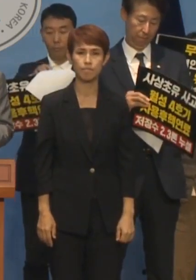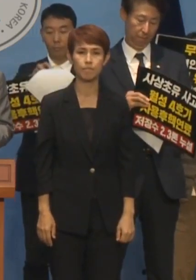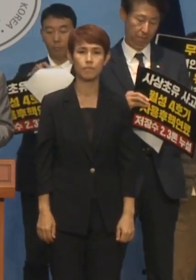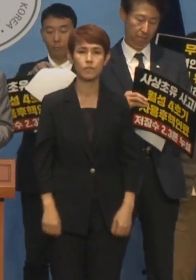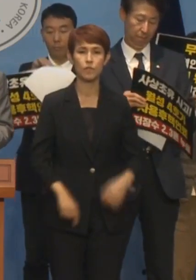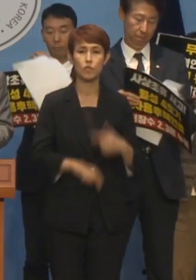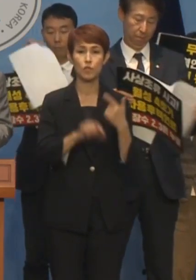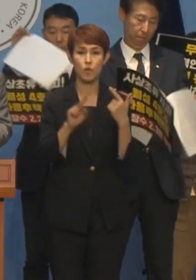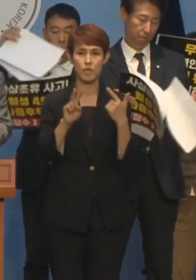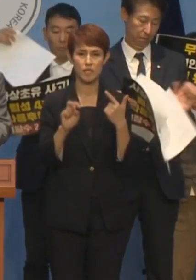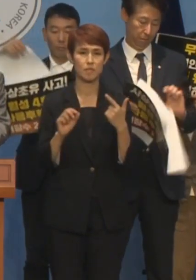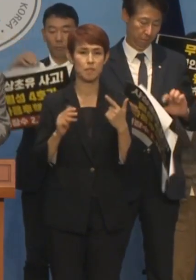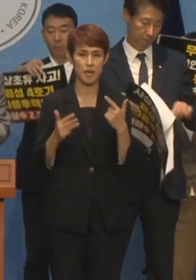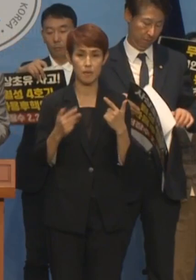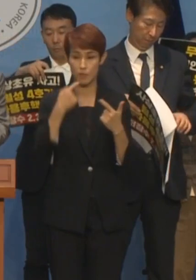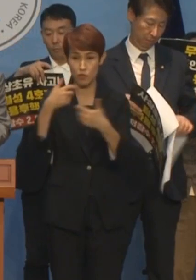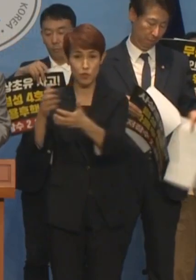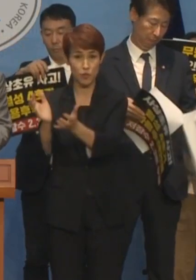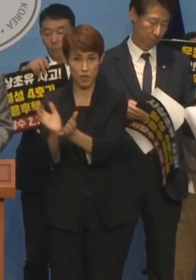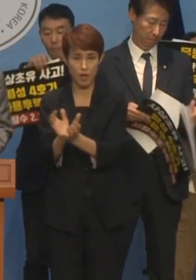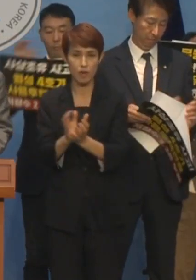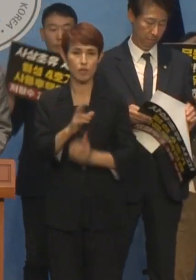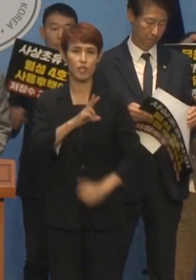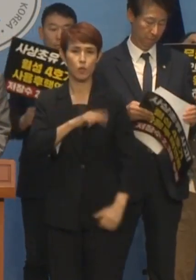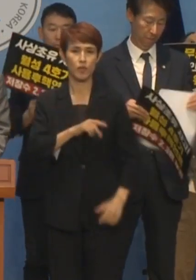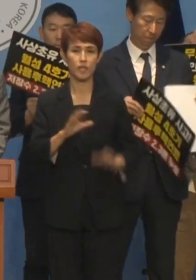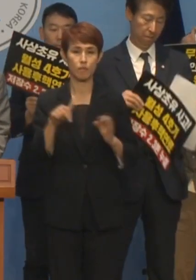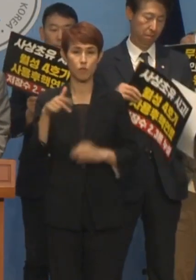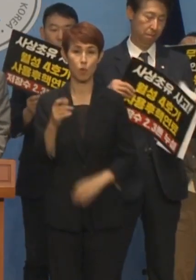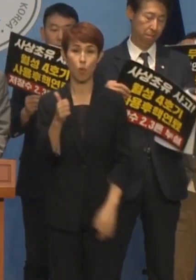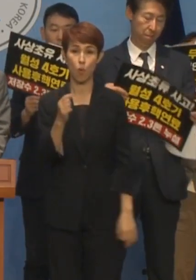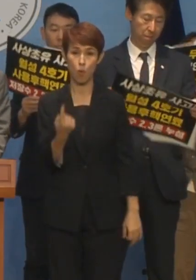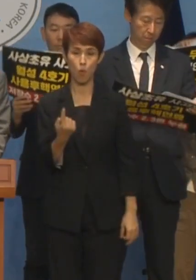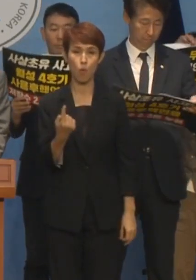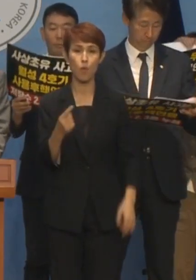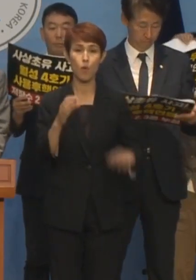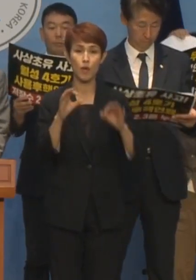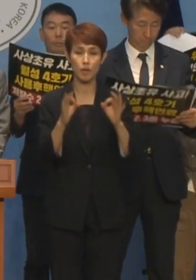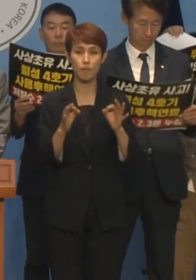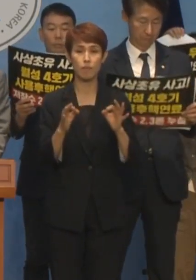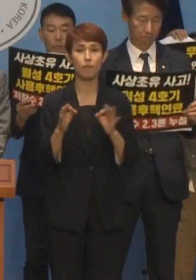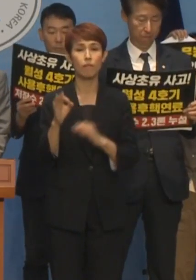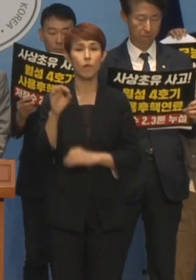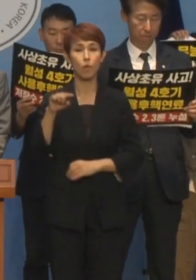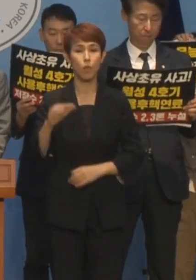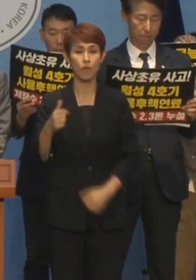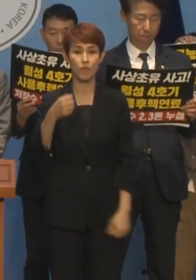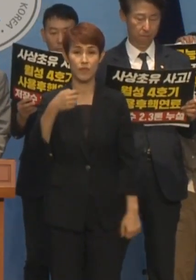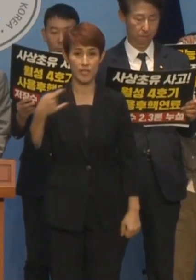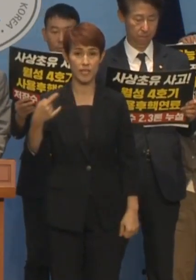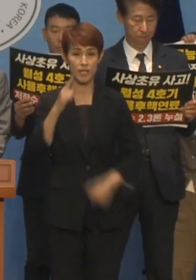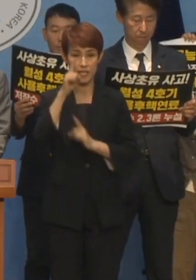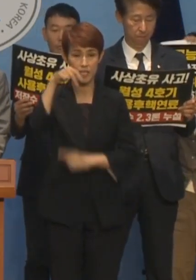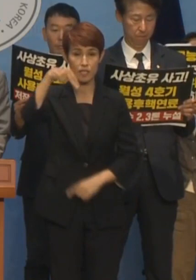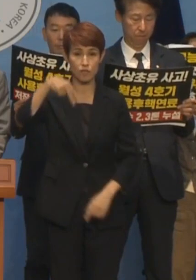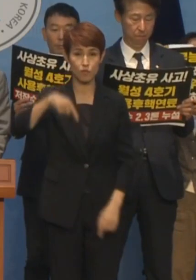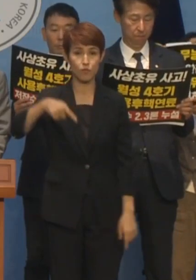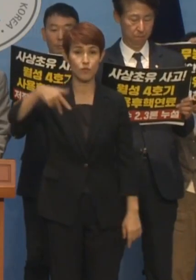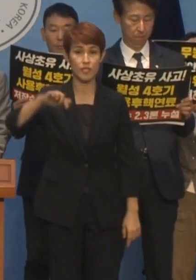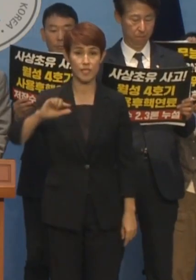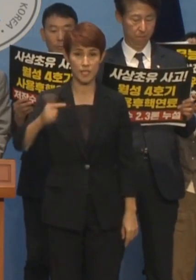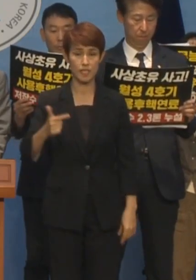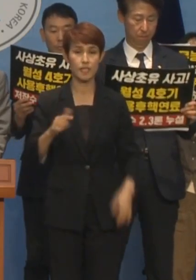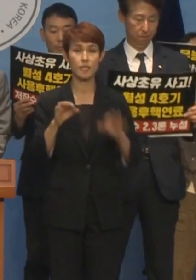2024년 6월 28일 더불어민주당 국회의원 김종호, 김용민, 김원희, 이수진, 최민희,